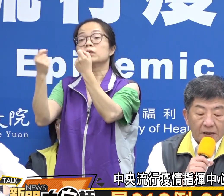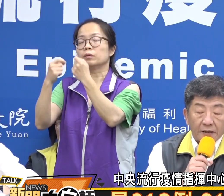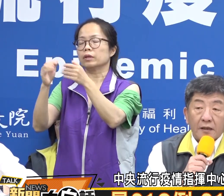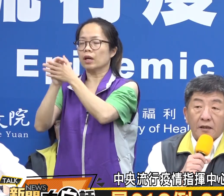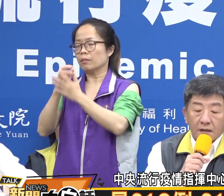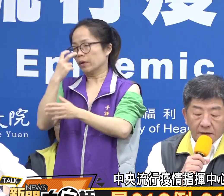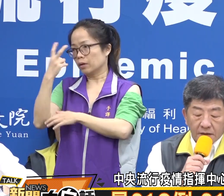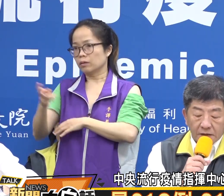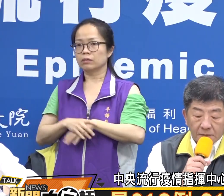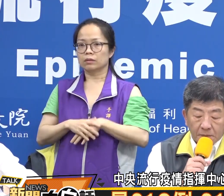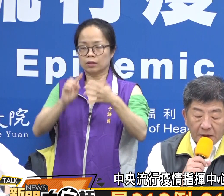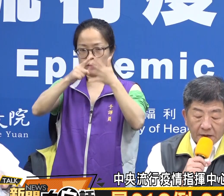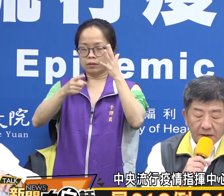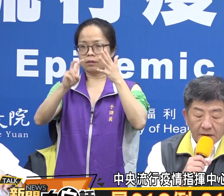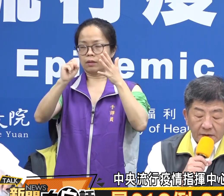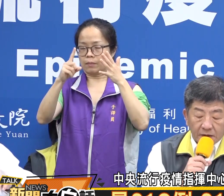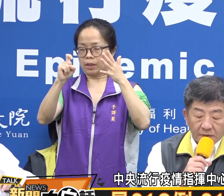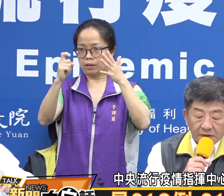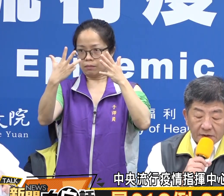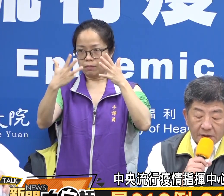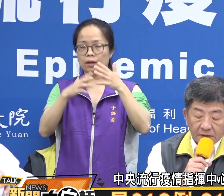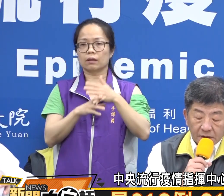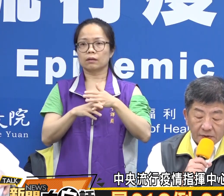是218例，